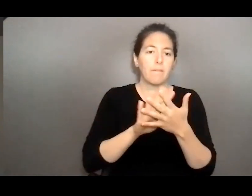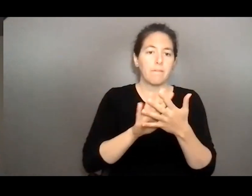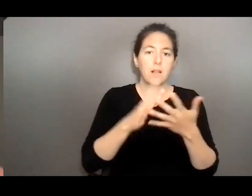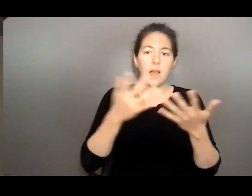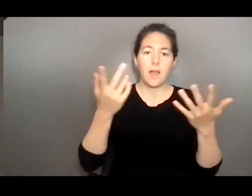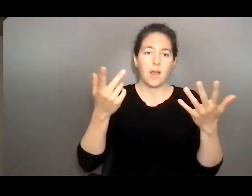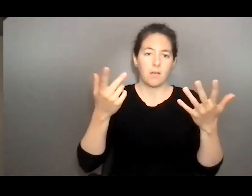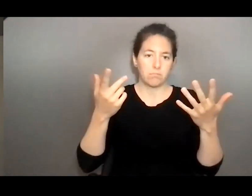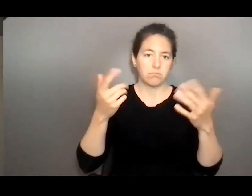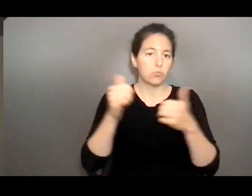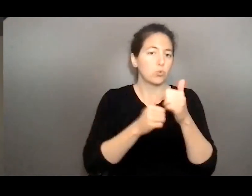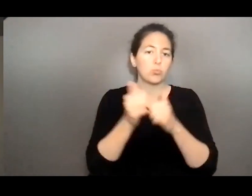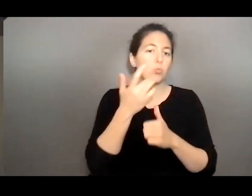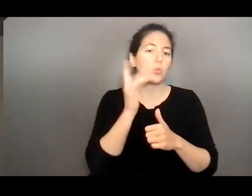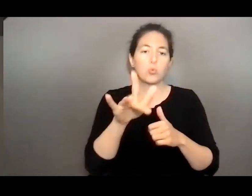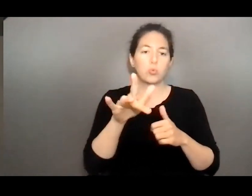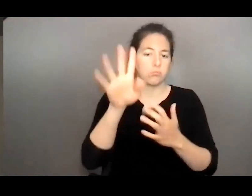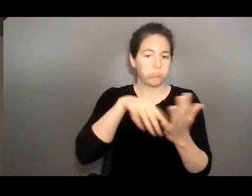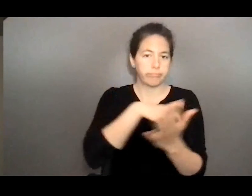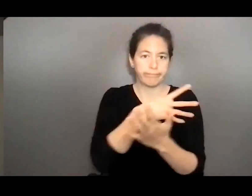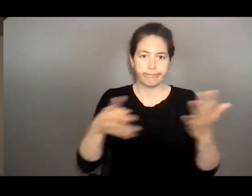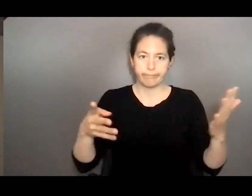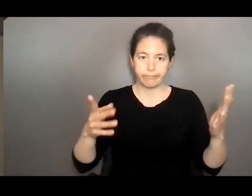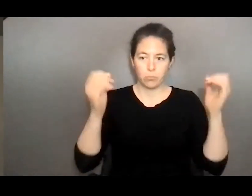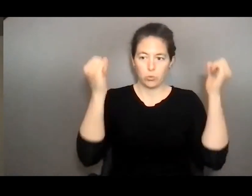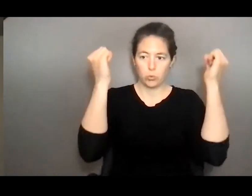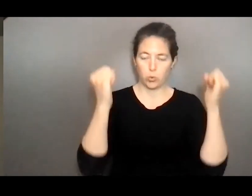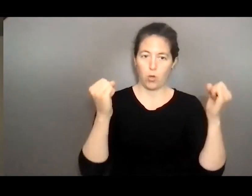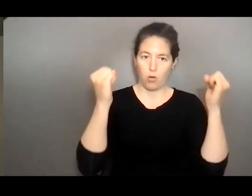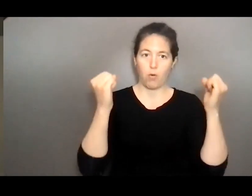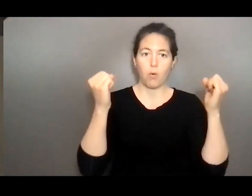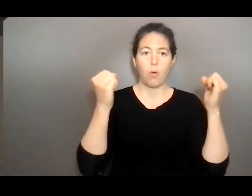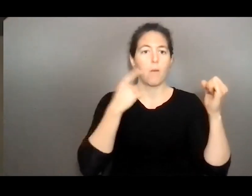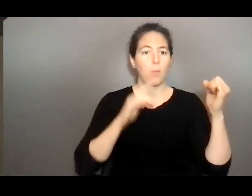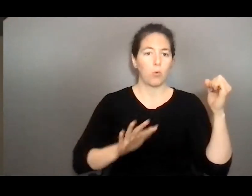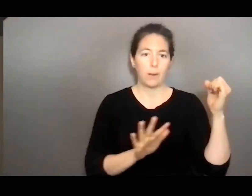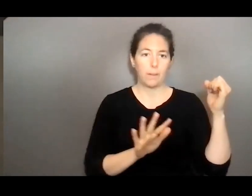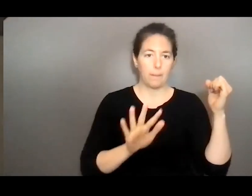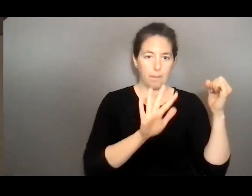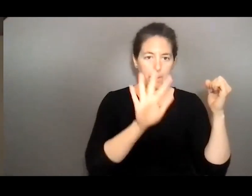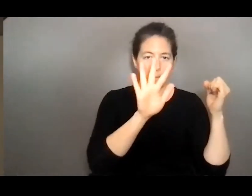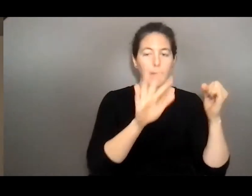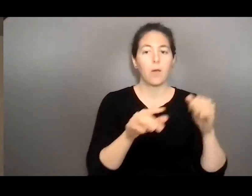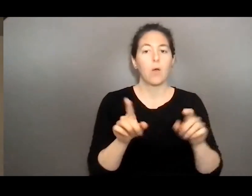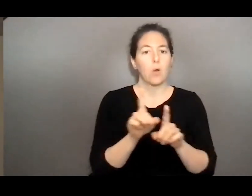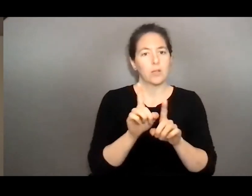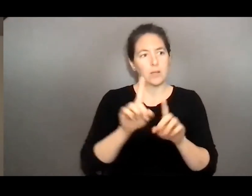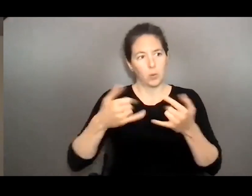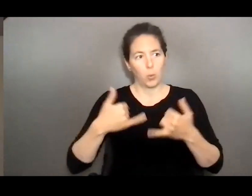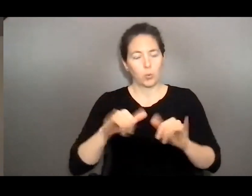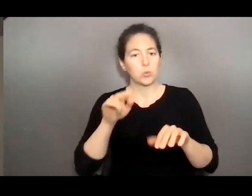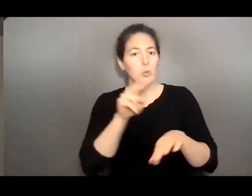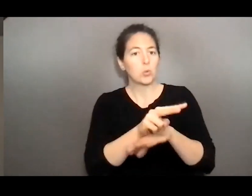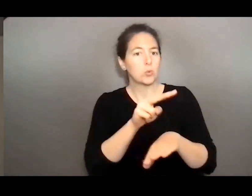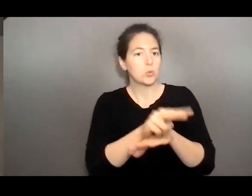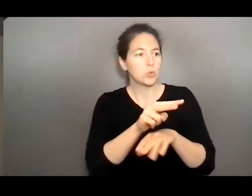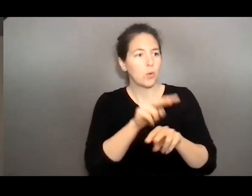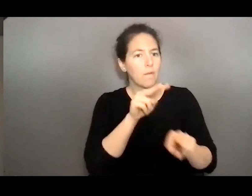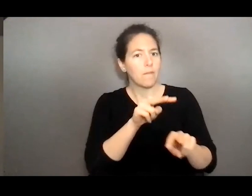la structure de votre choix. Et puis, on va continuer de surveiller au jardin